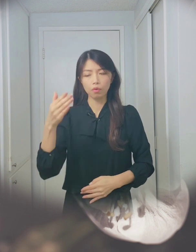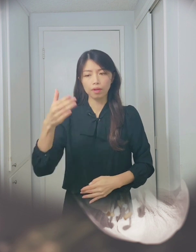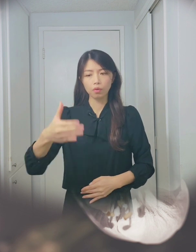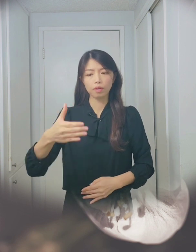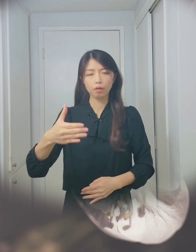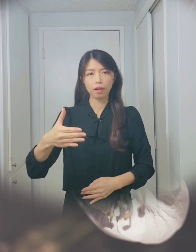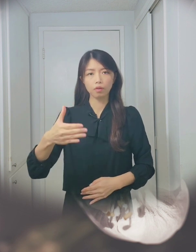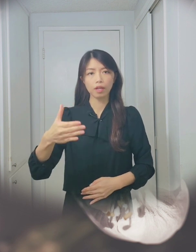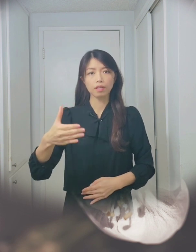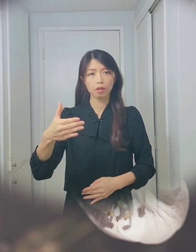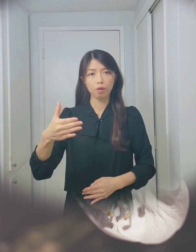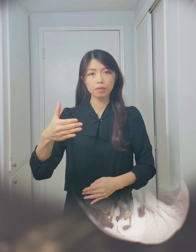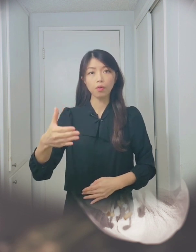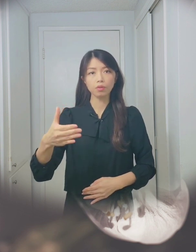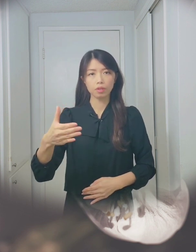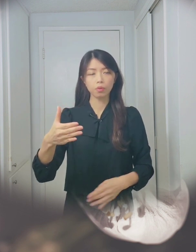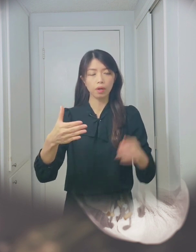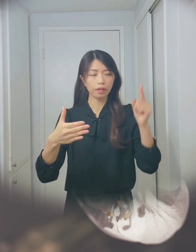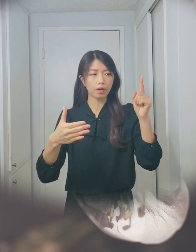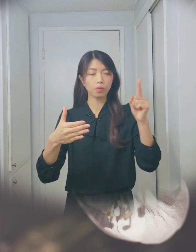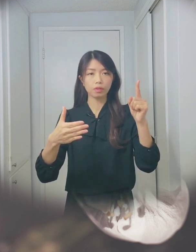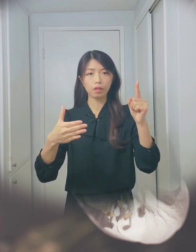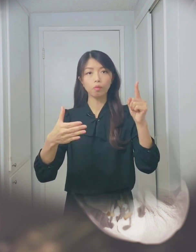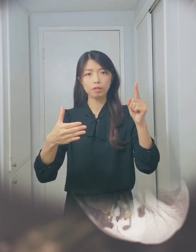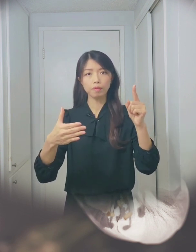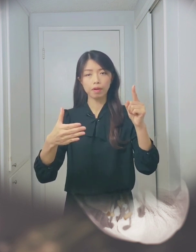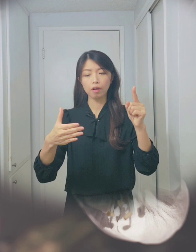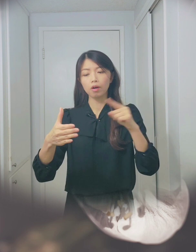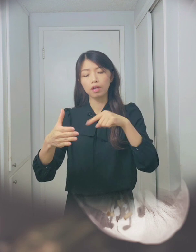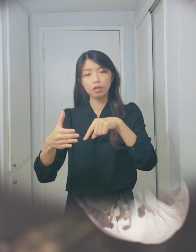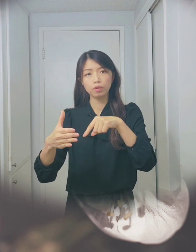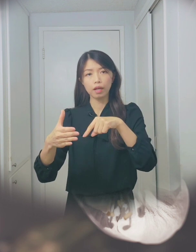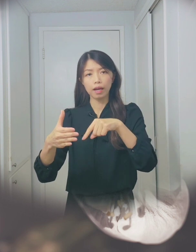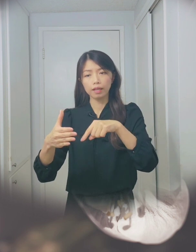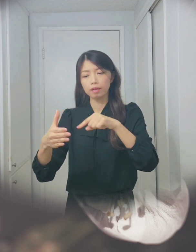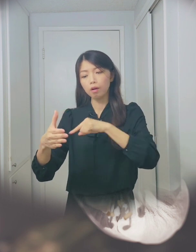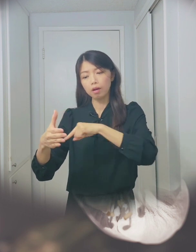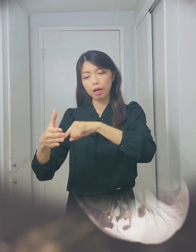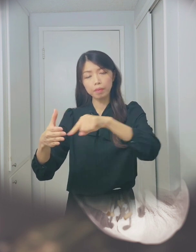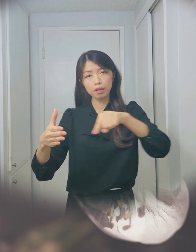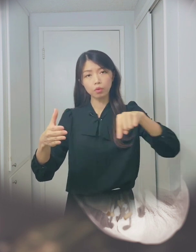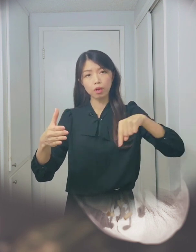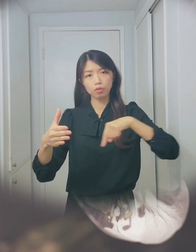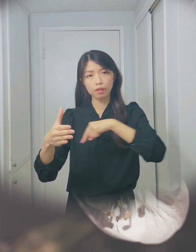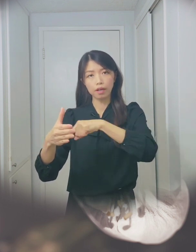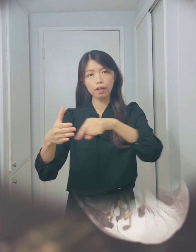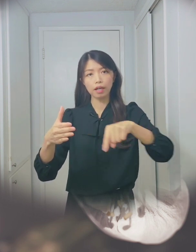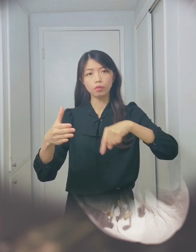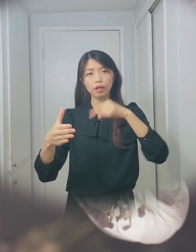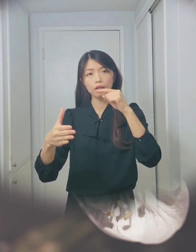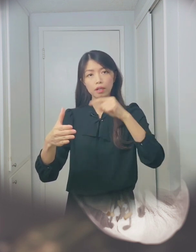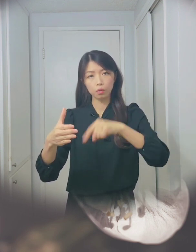수어는요. 왼손을 이렇게 울타리처럼 세워주시고 다른 손은 검지만 펴서 이 울타리 안에서 한 바퀴를